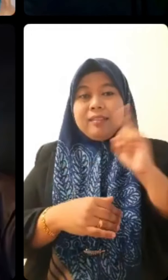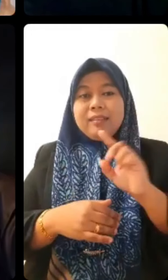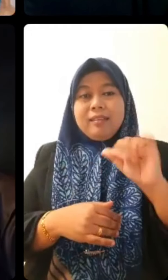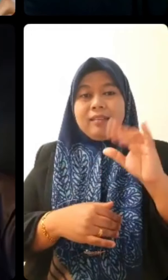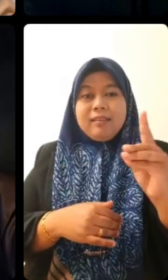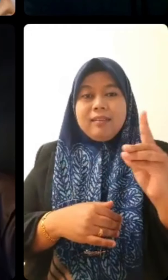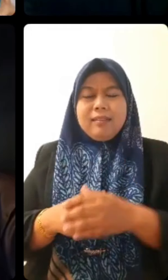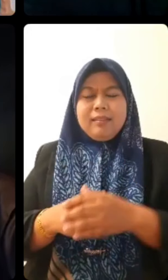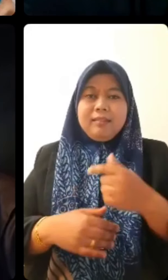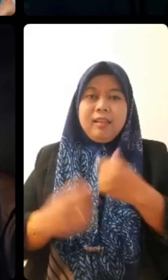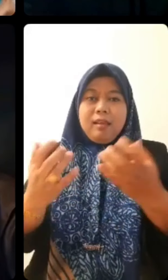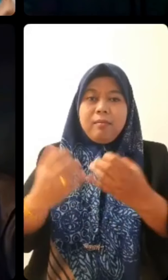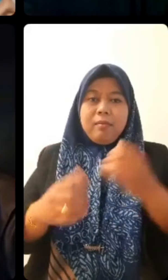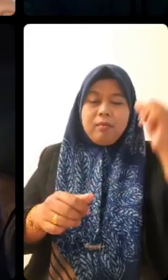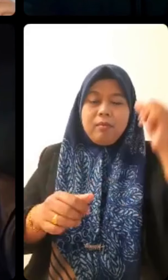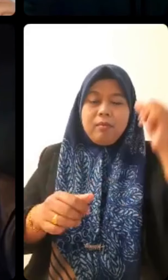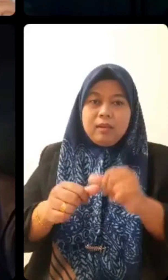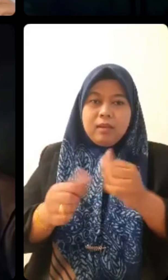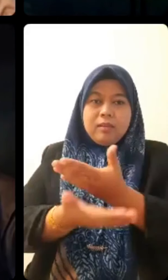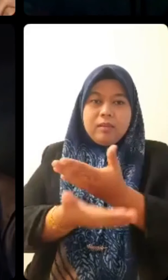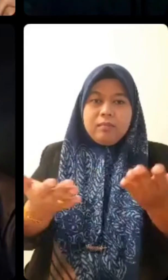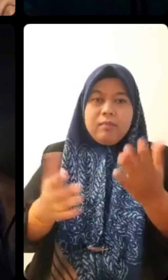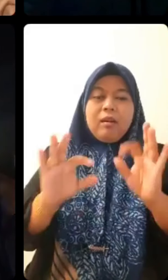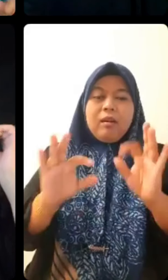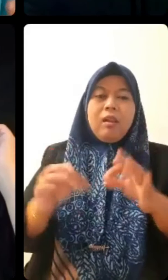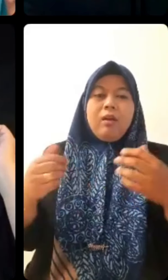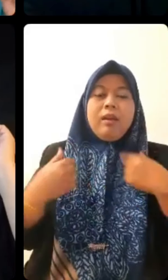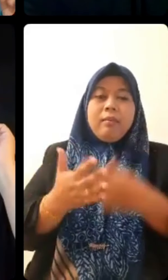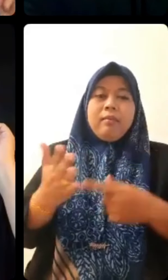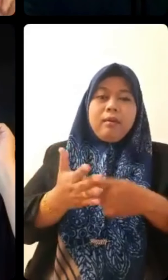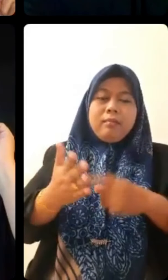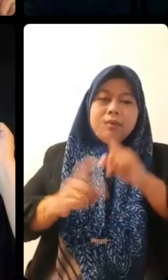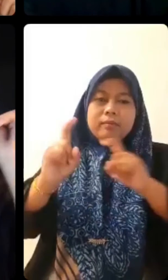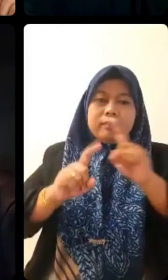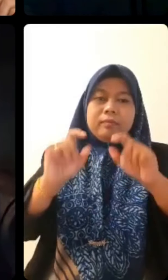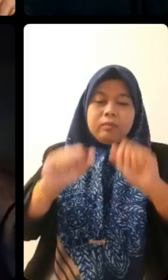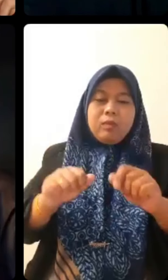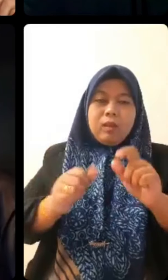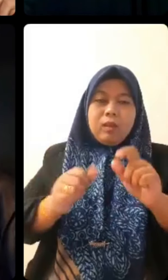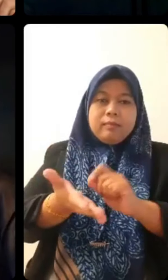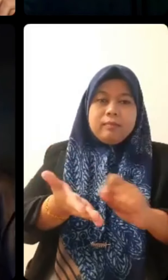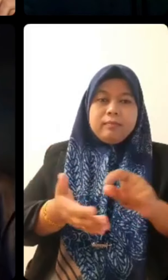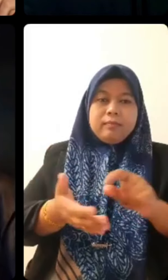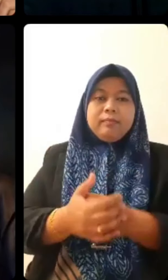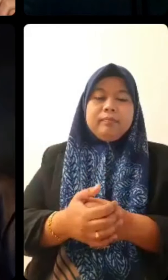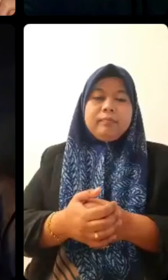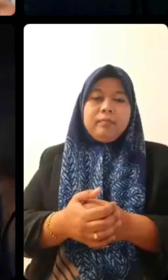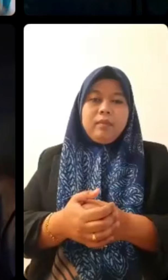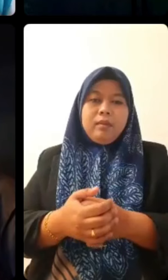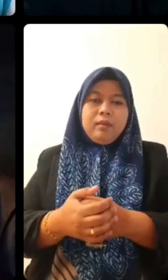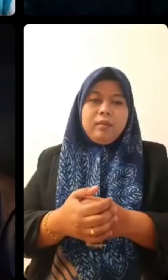kepada semua penonton, kalau ada soalan, boleh tulis di ruangan ask question yang tertera di bawah.